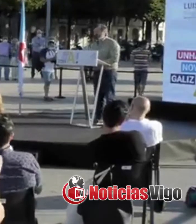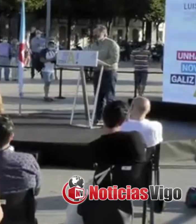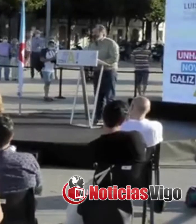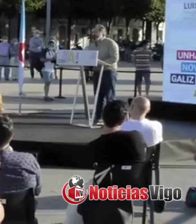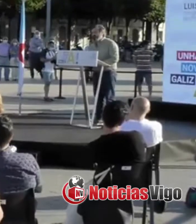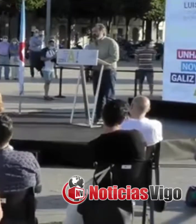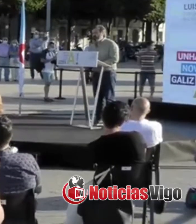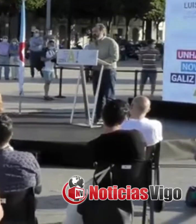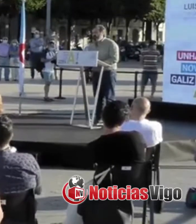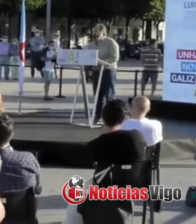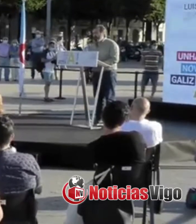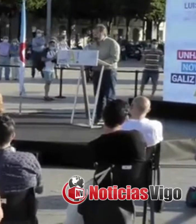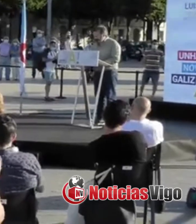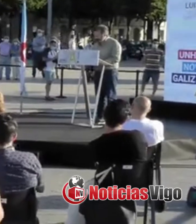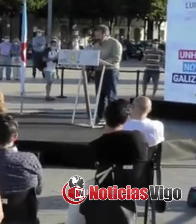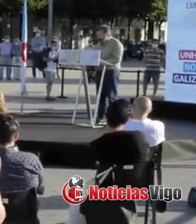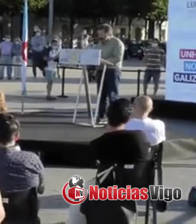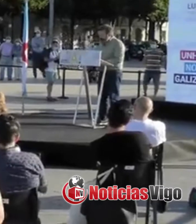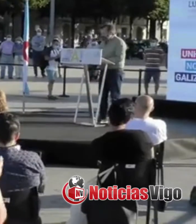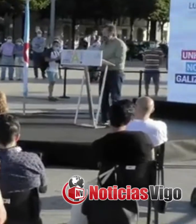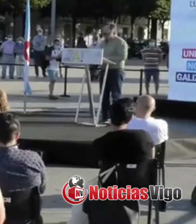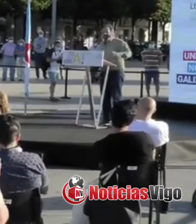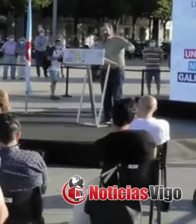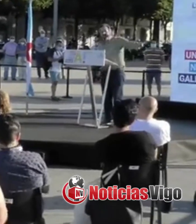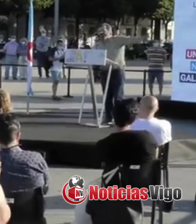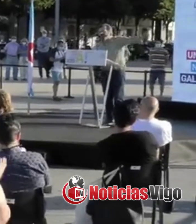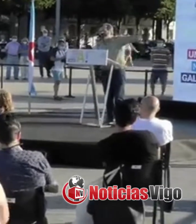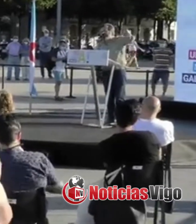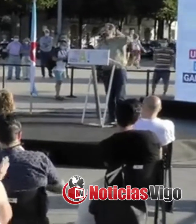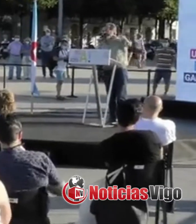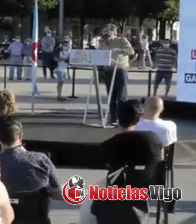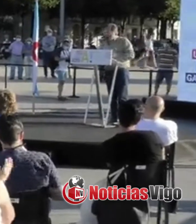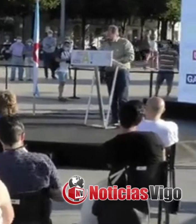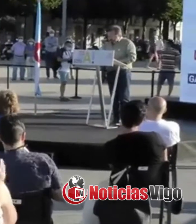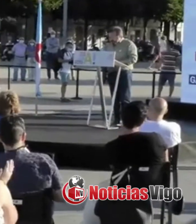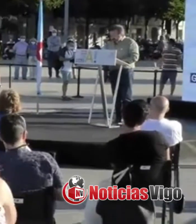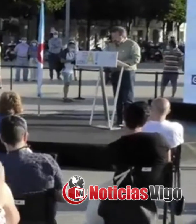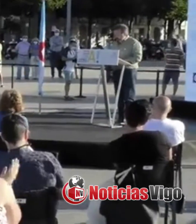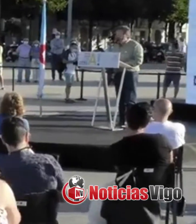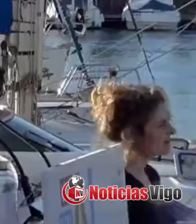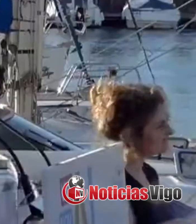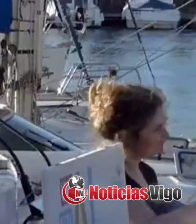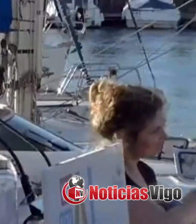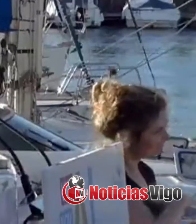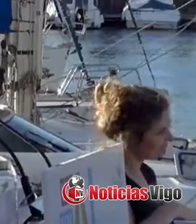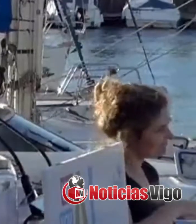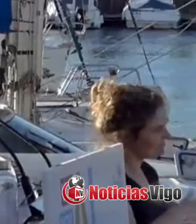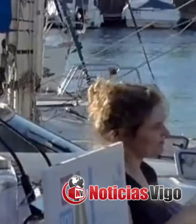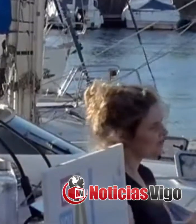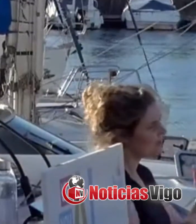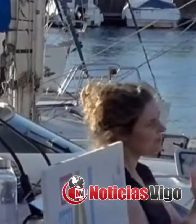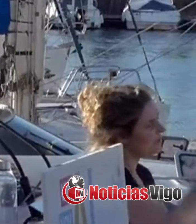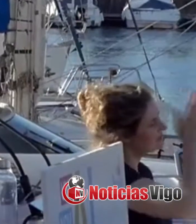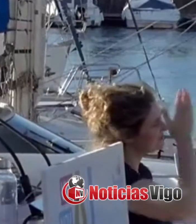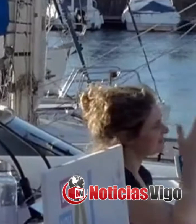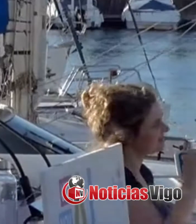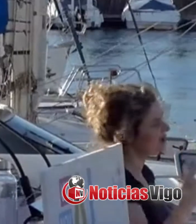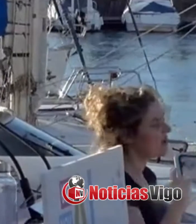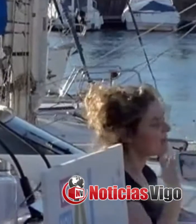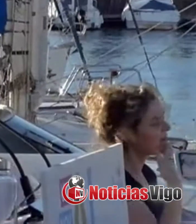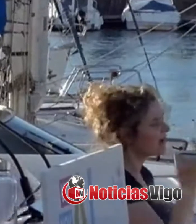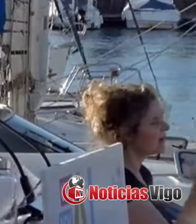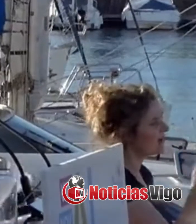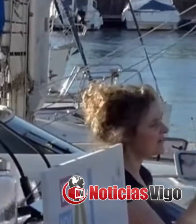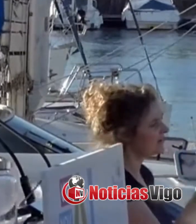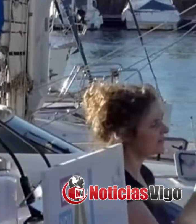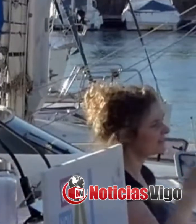fixo posible o milagre de Vigo, que saiu tamén por este peirao cara ao descoñecido e